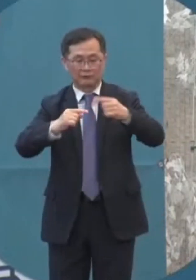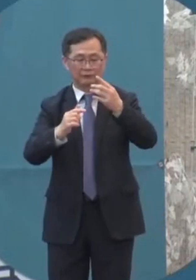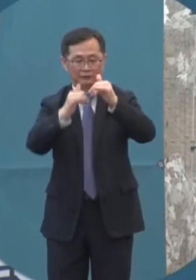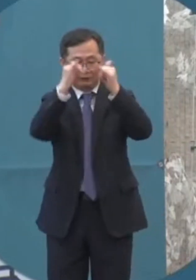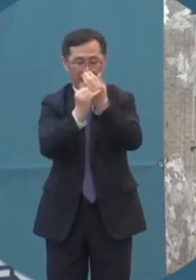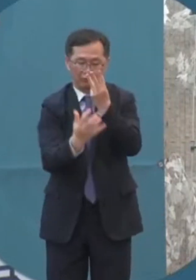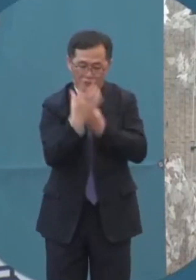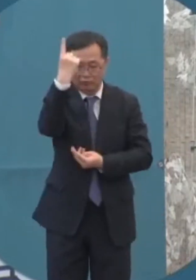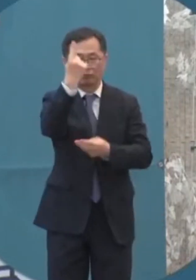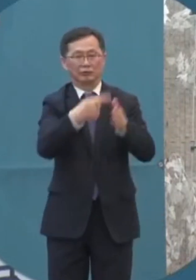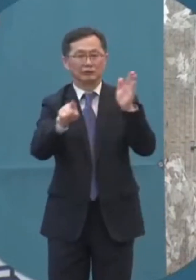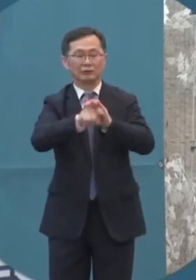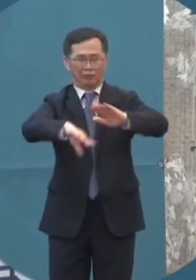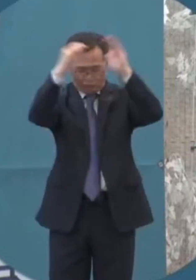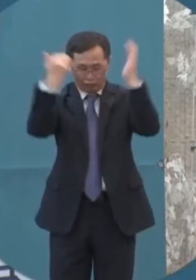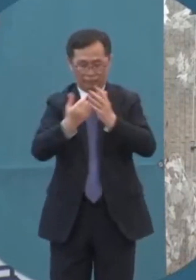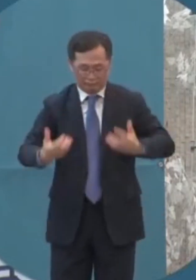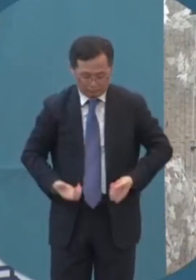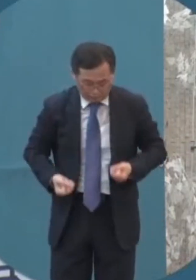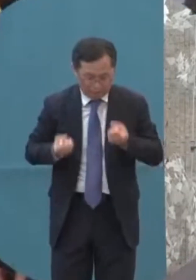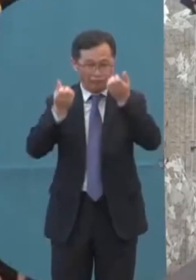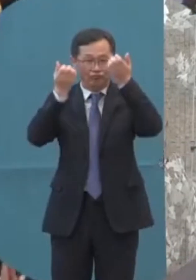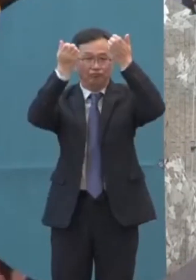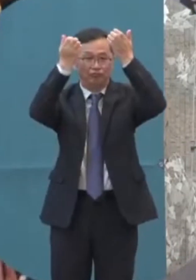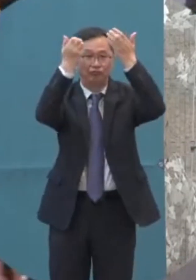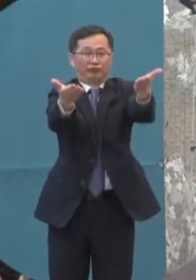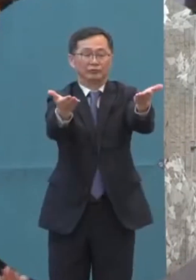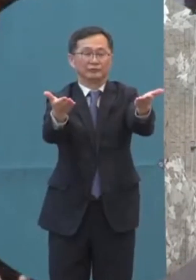위해서 다 내놓겠습니다.